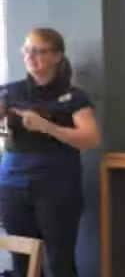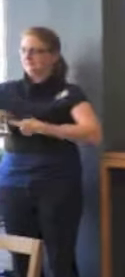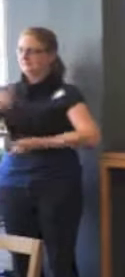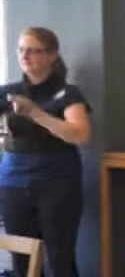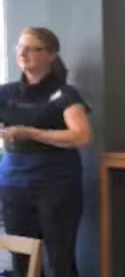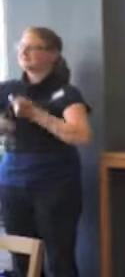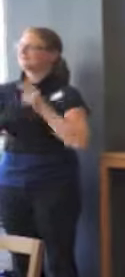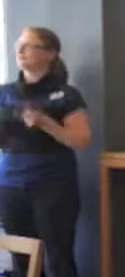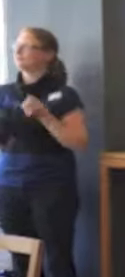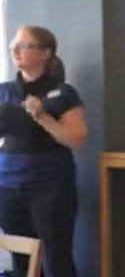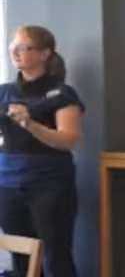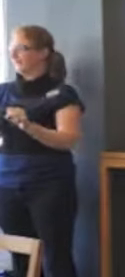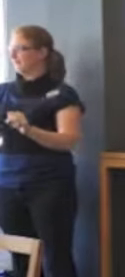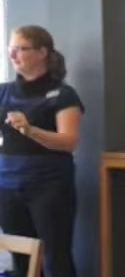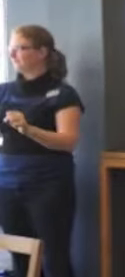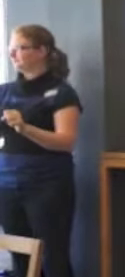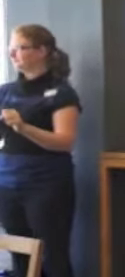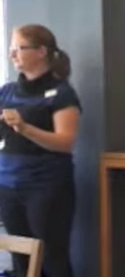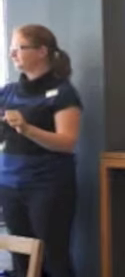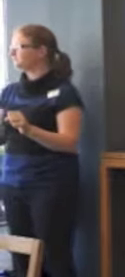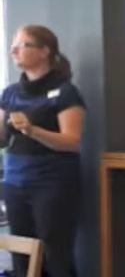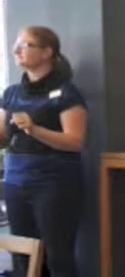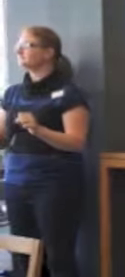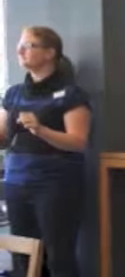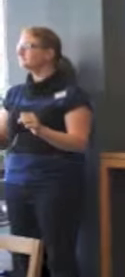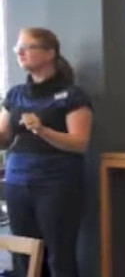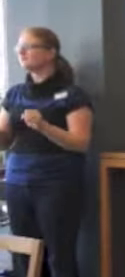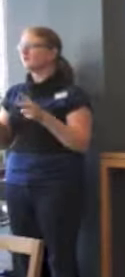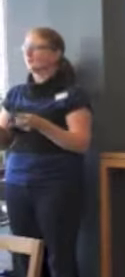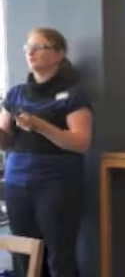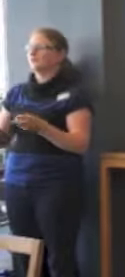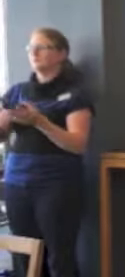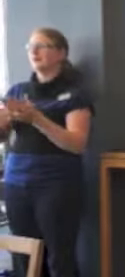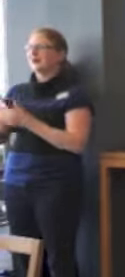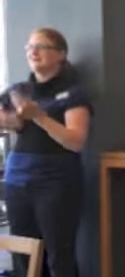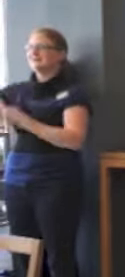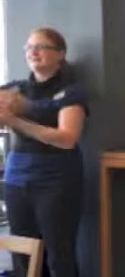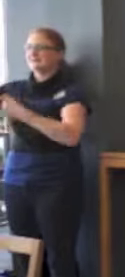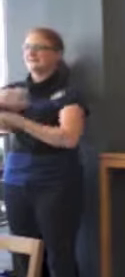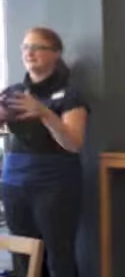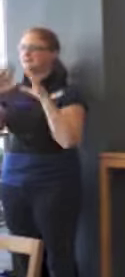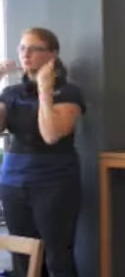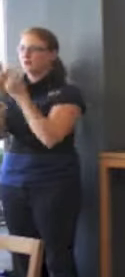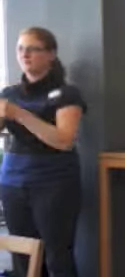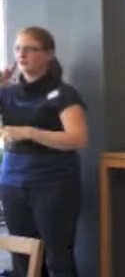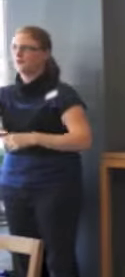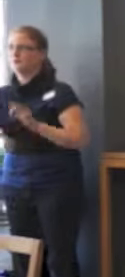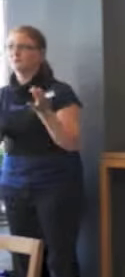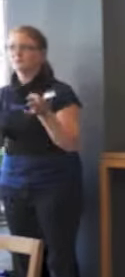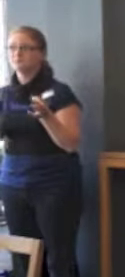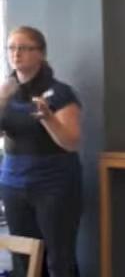här typen av verksamhet, sociala företag och arbetsintegrerade sociala företag. Och